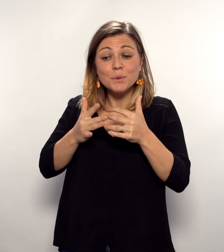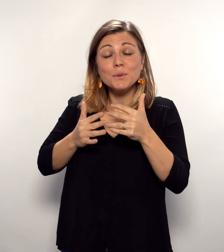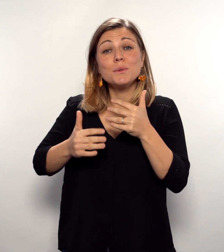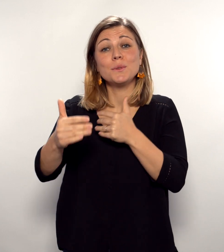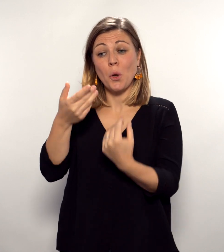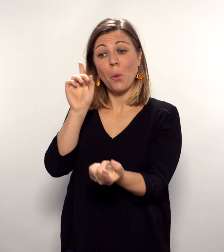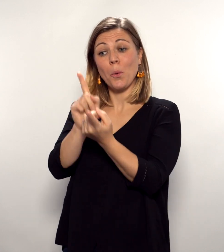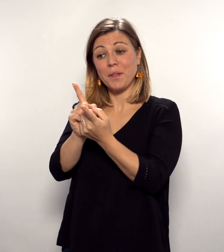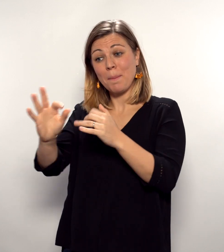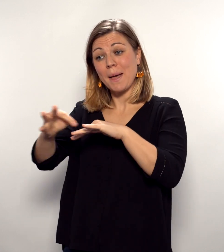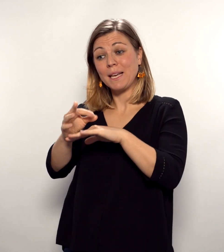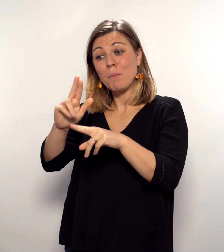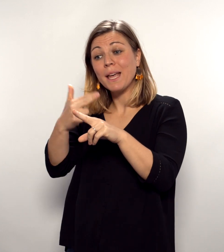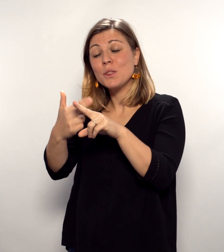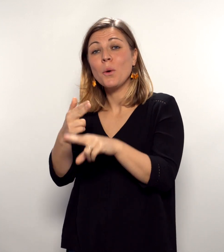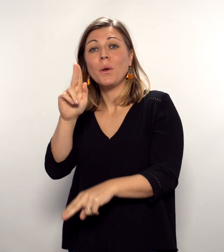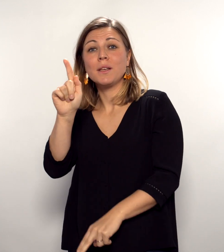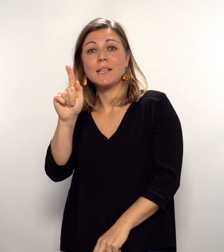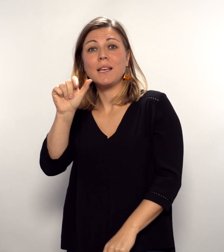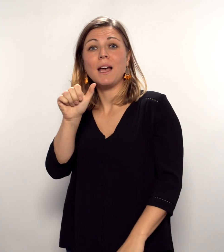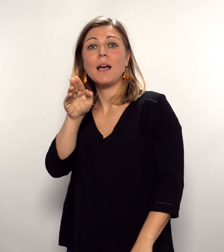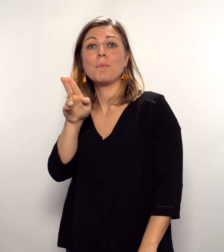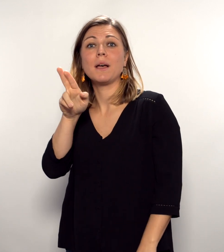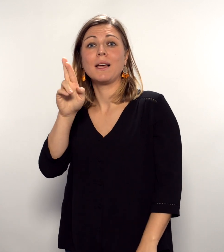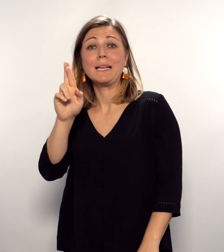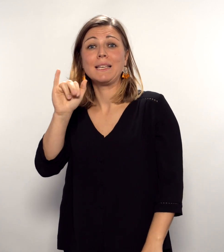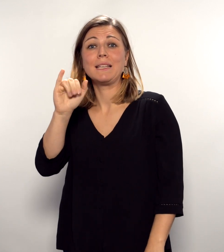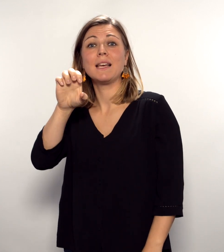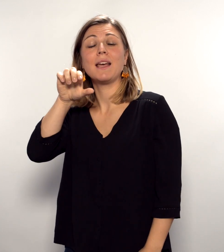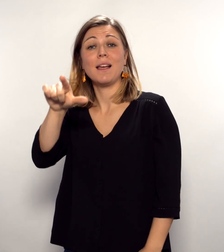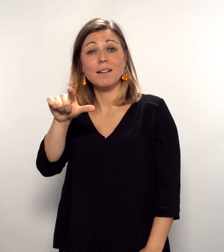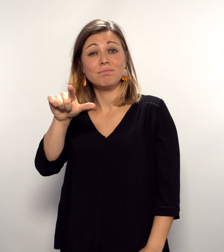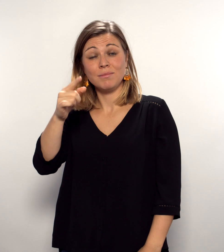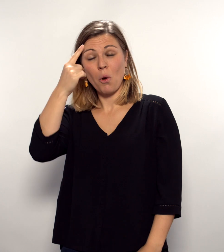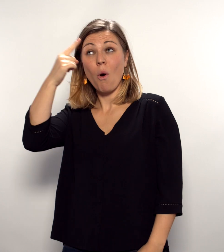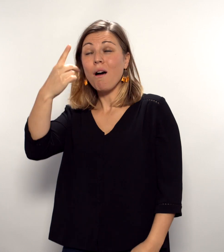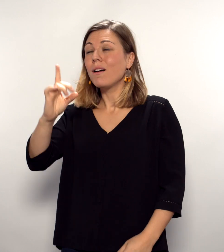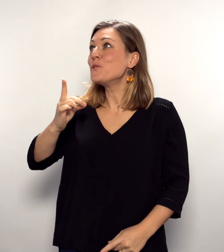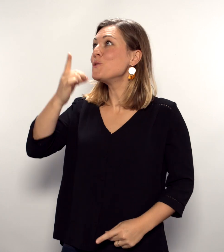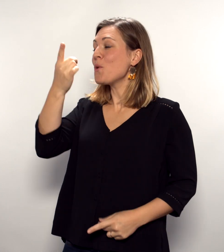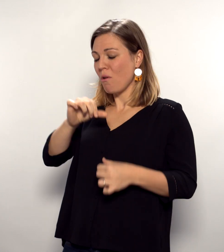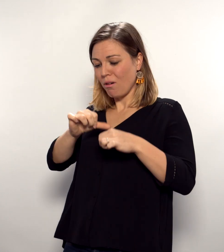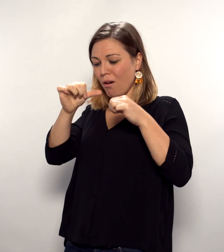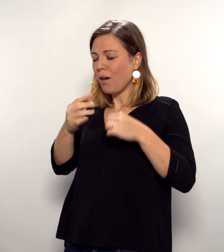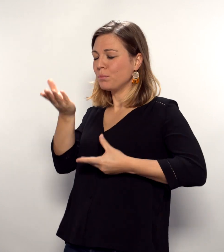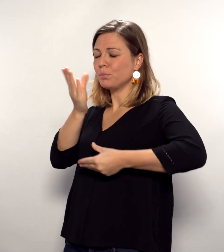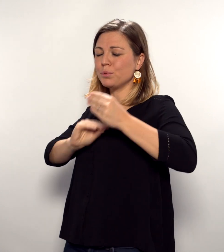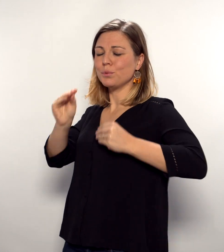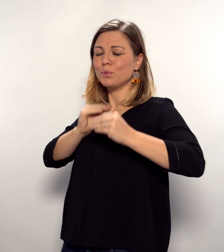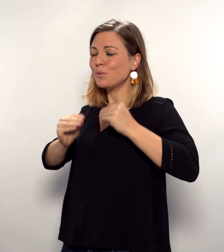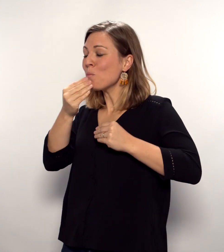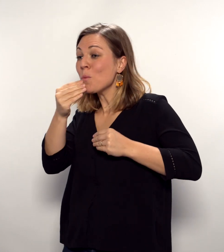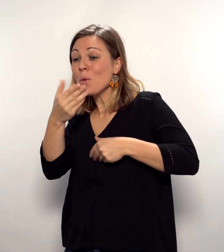mon mari, Gabriel. Je pensais vraiment que Dieu avait restauré tout mon cœur. Et lorsque j'ai